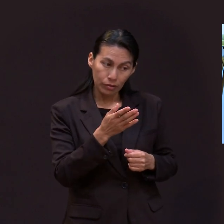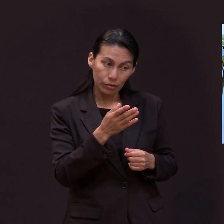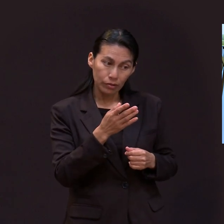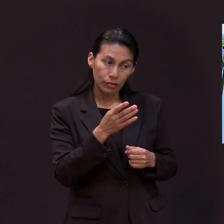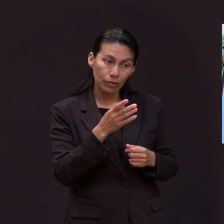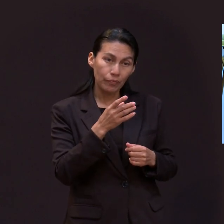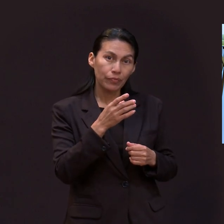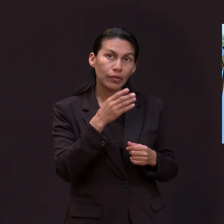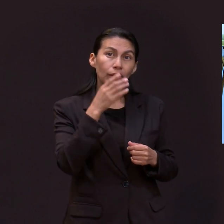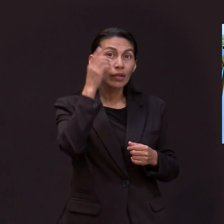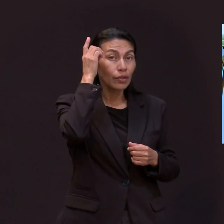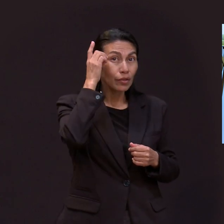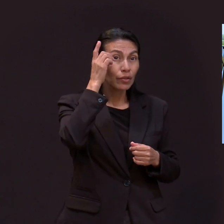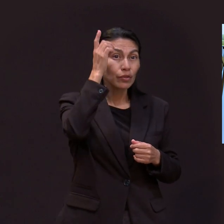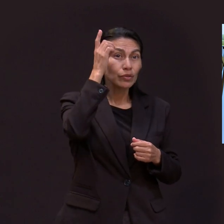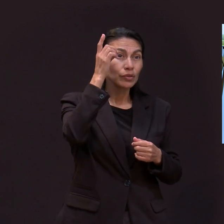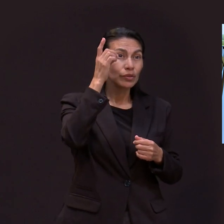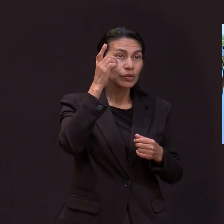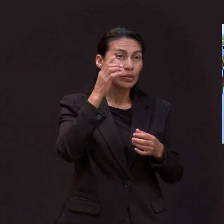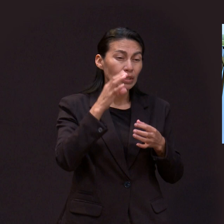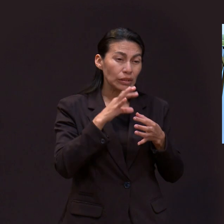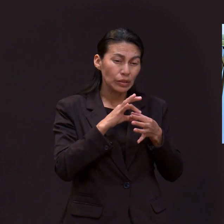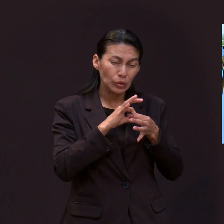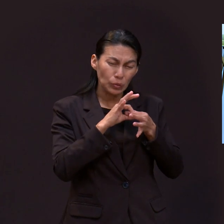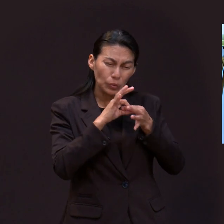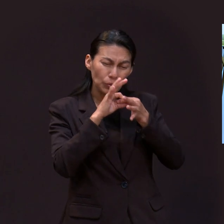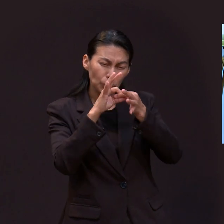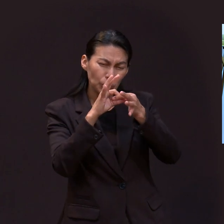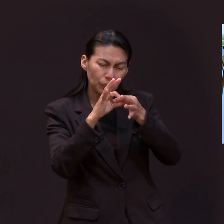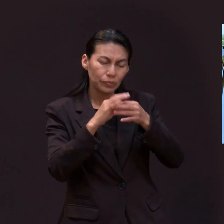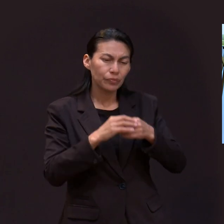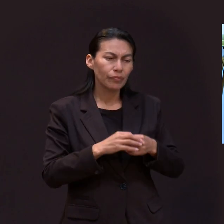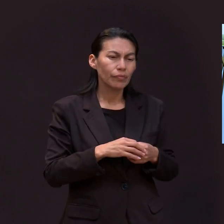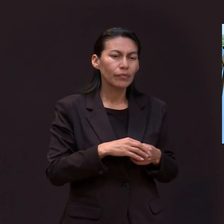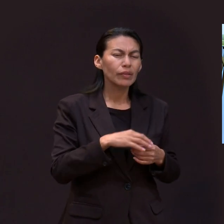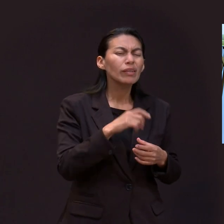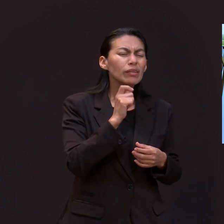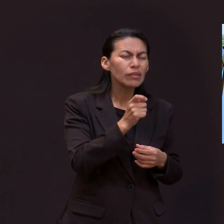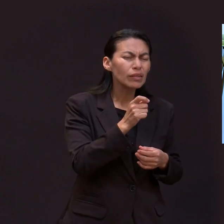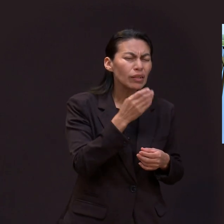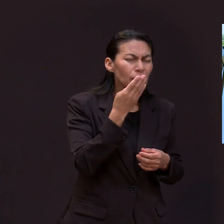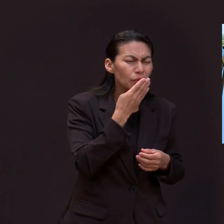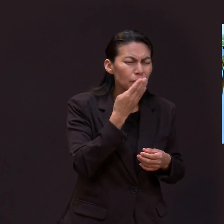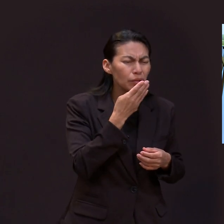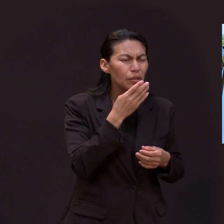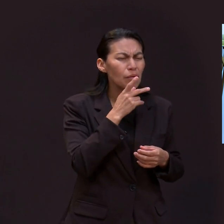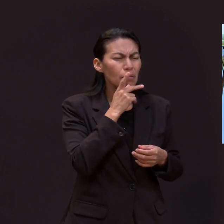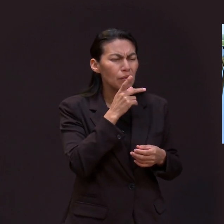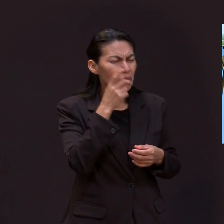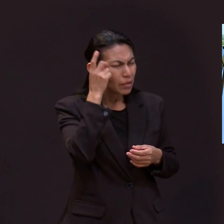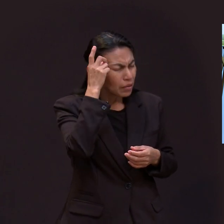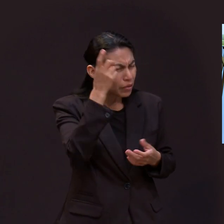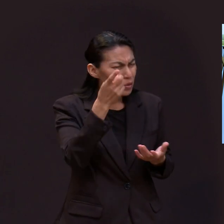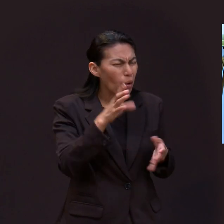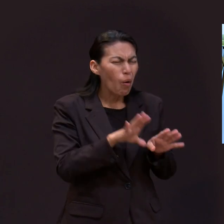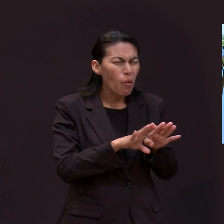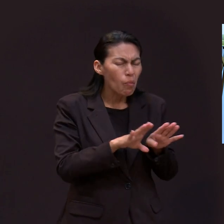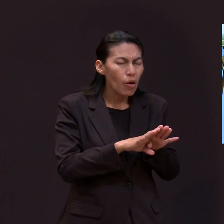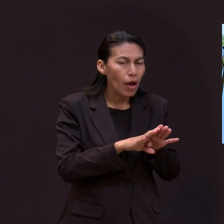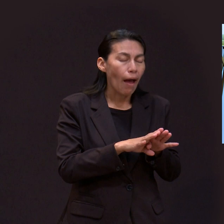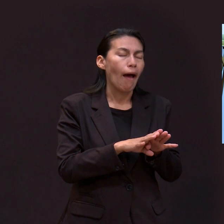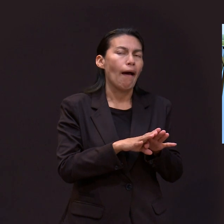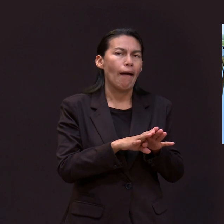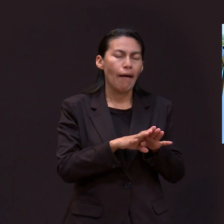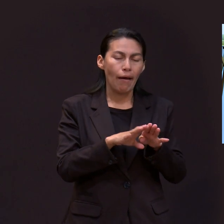dependen de la palabra de dios y la palabra de dios es cómo se logra a